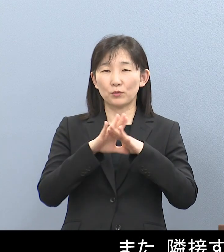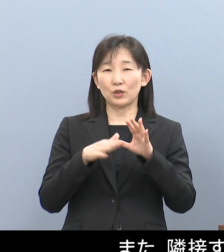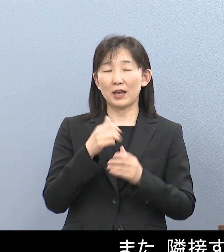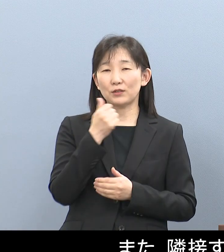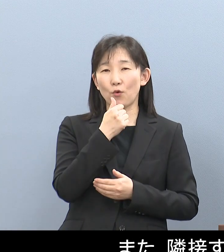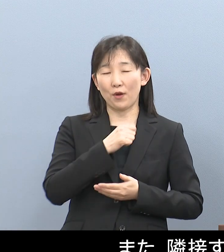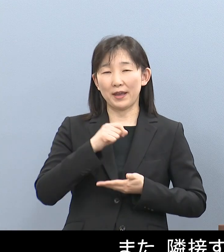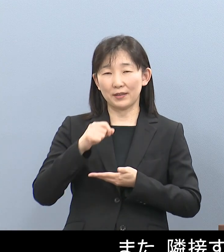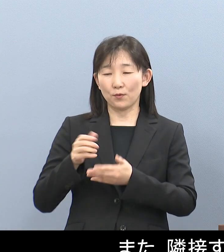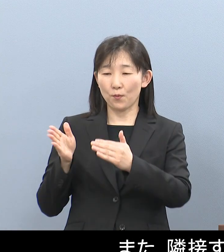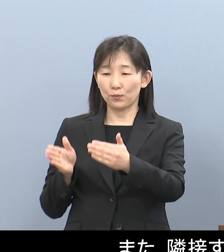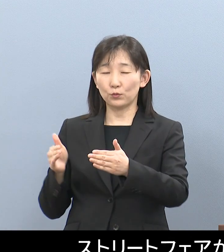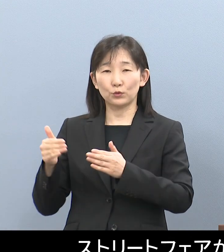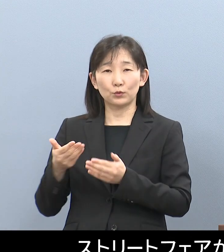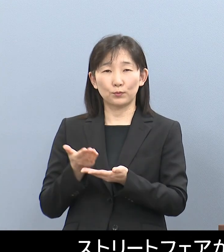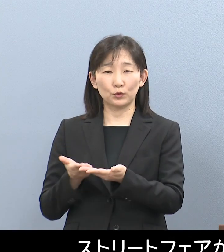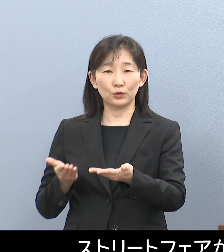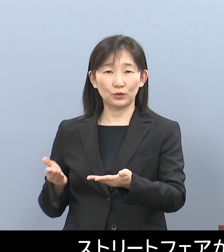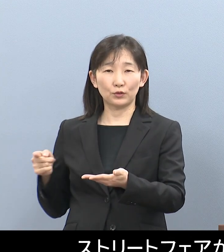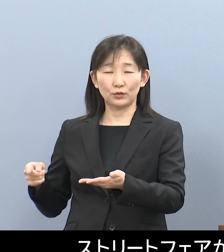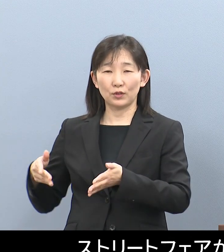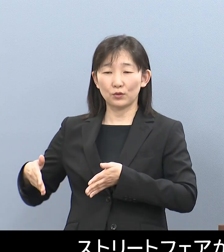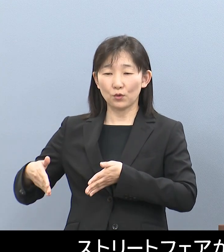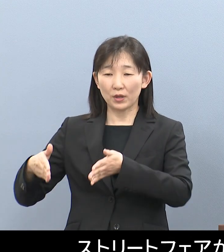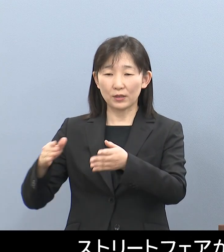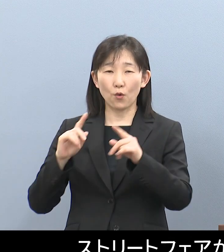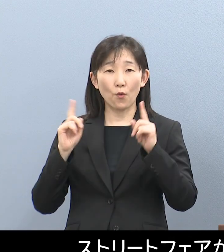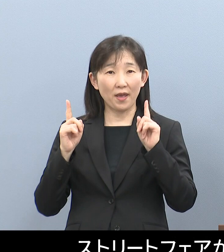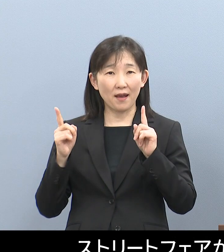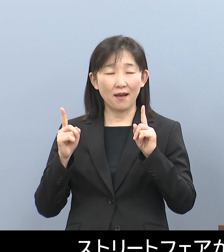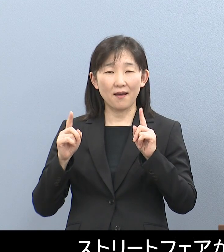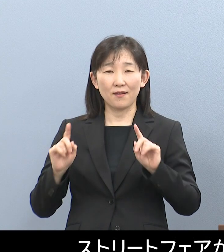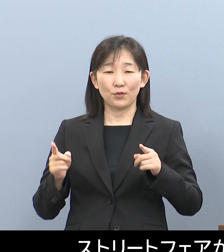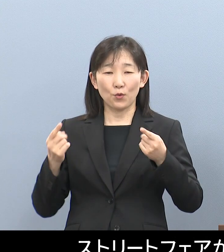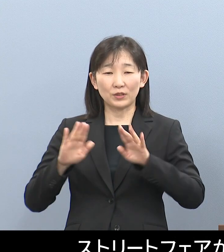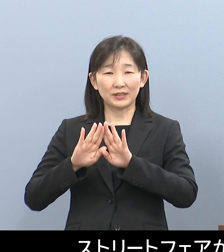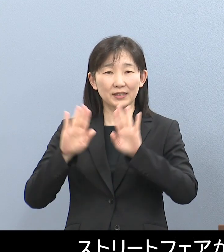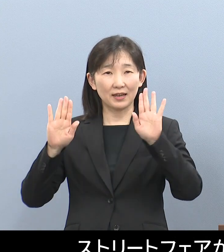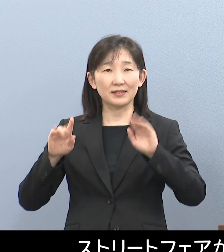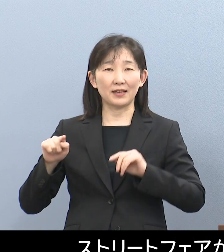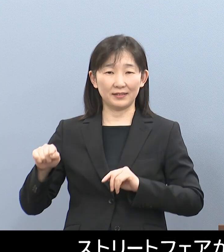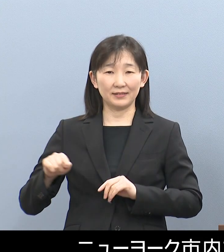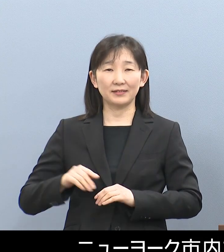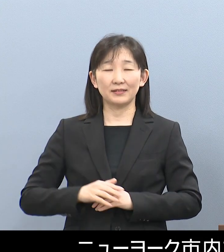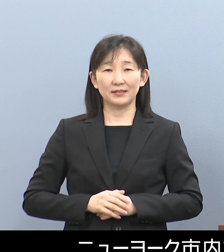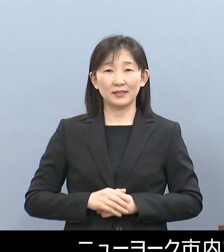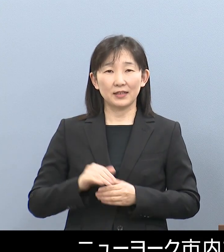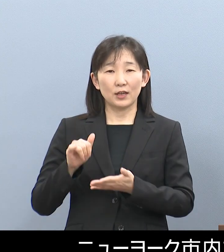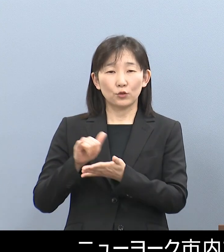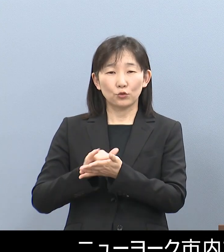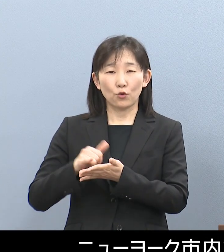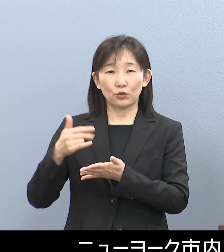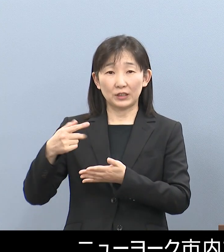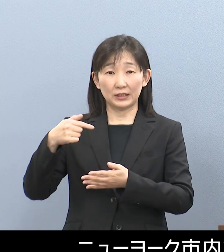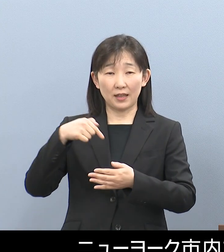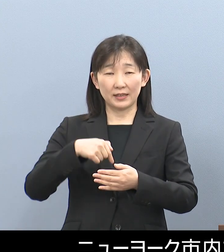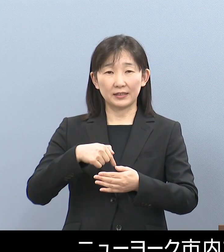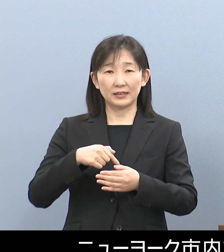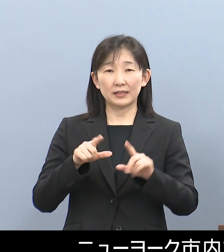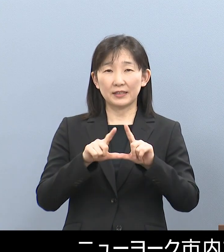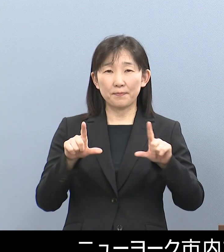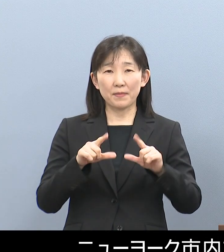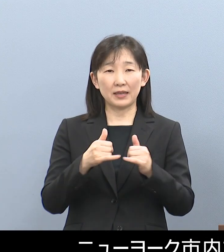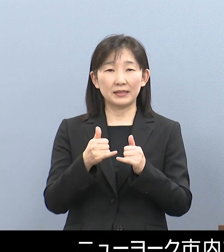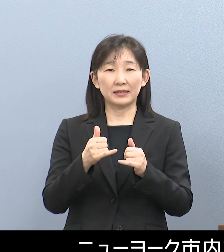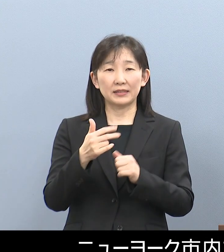等のブースが並ぶストリートフェアが同時開催をされておりましてニューヨーク市内で一般市民